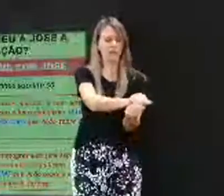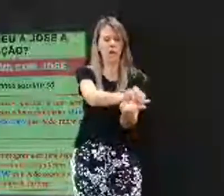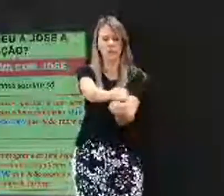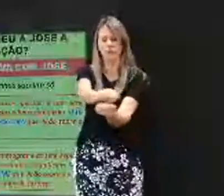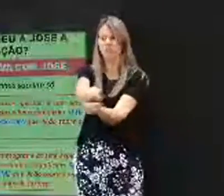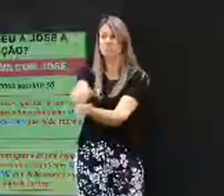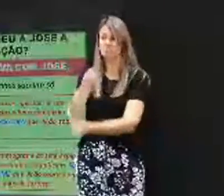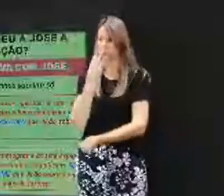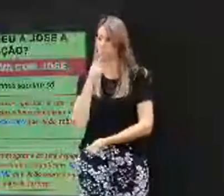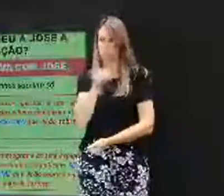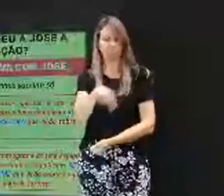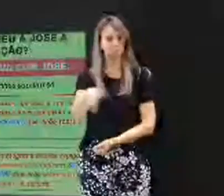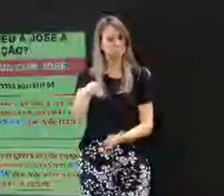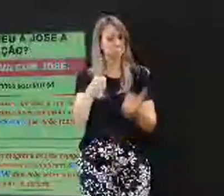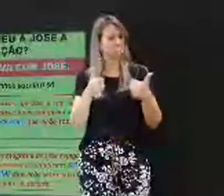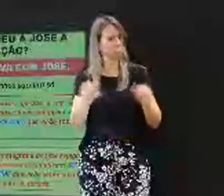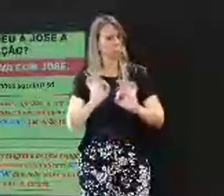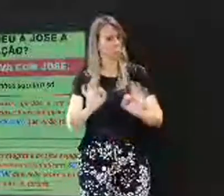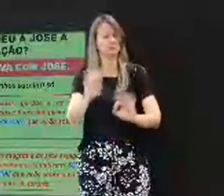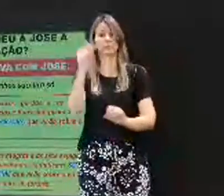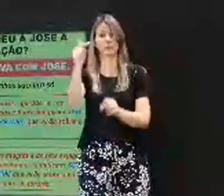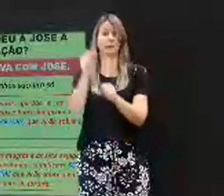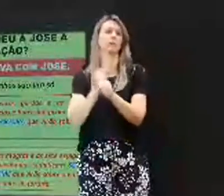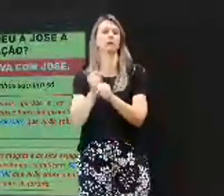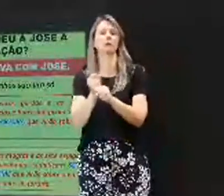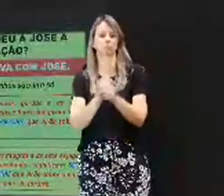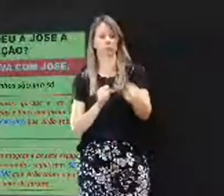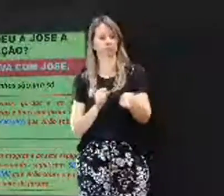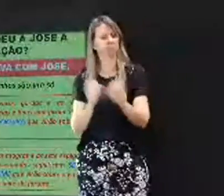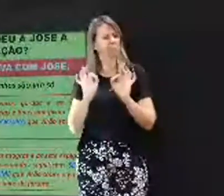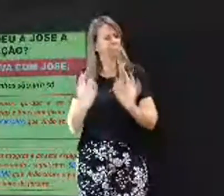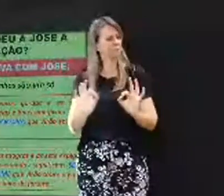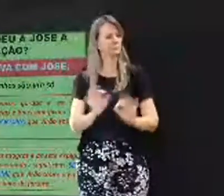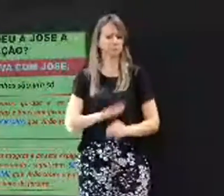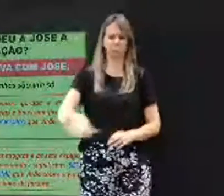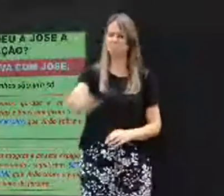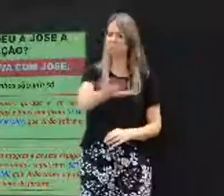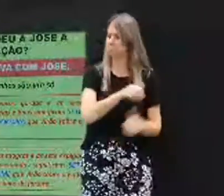muita alimentação. Para todos, eram 7 anos.